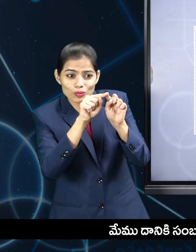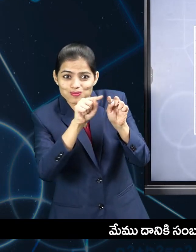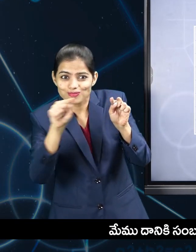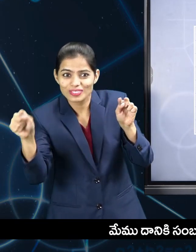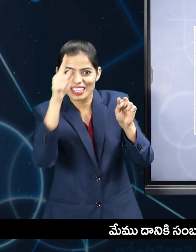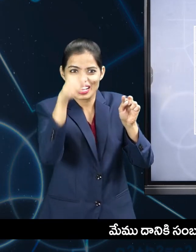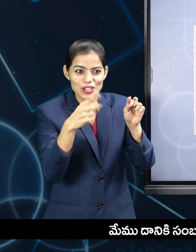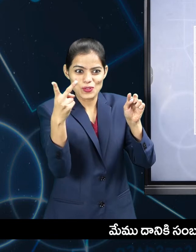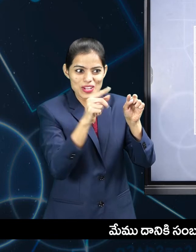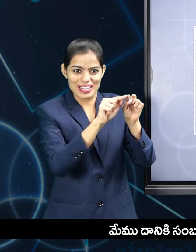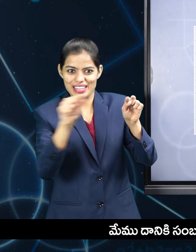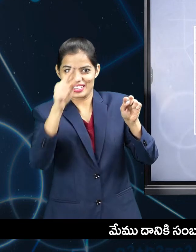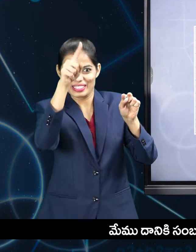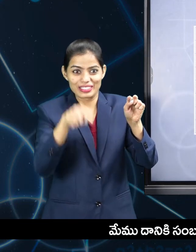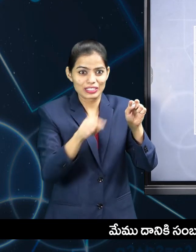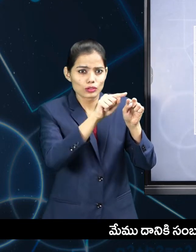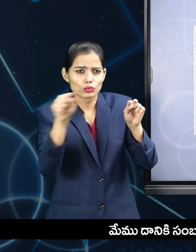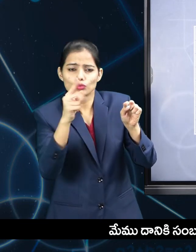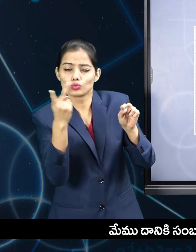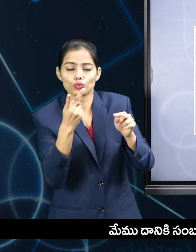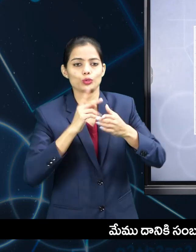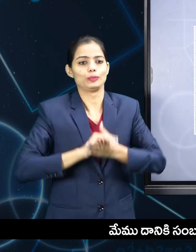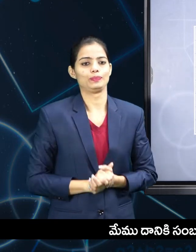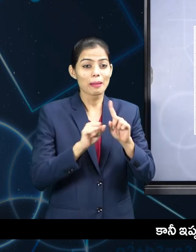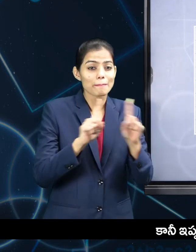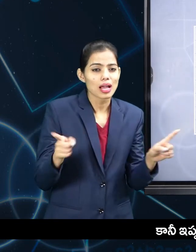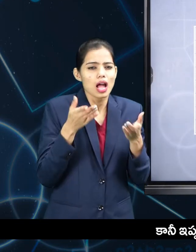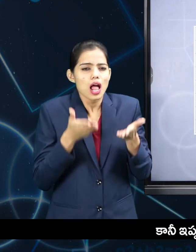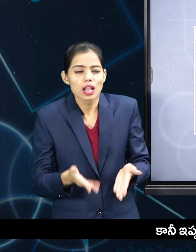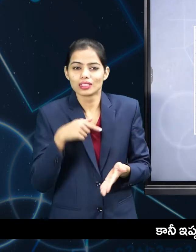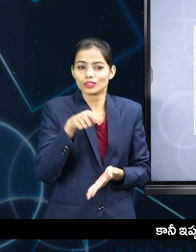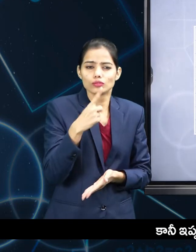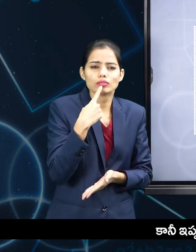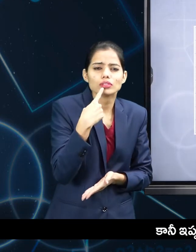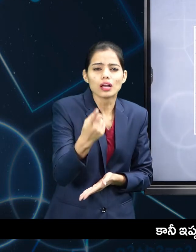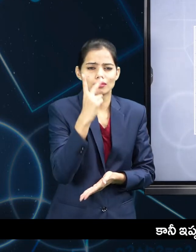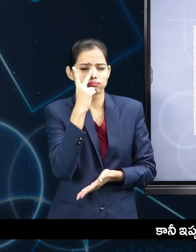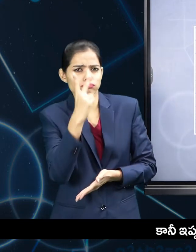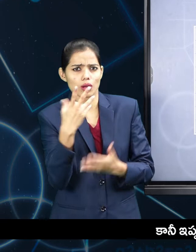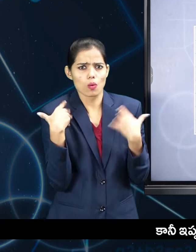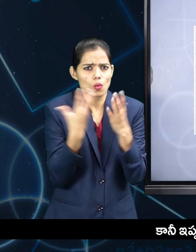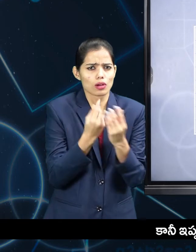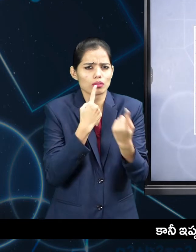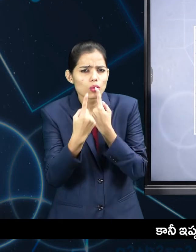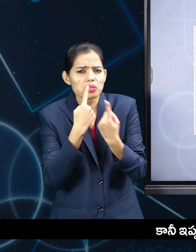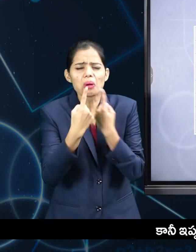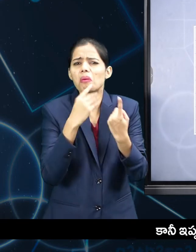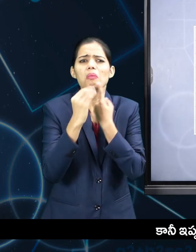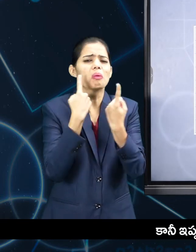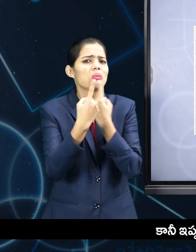2 లైన్లలో మాట్లాడవచ్చు. కానీ ఇప్పుడు మీరు 2 సంఖ్యల లైన్లలోని